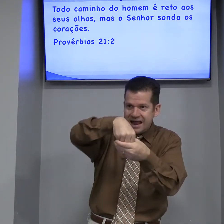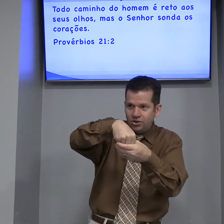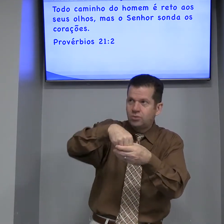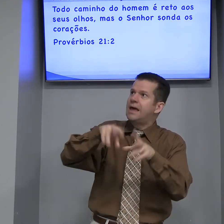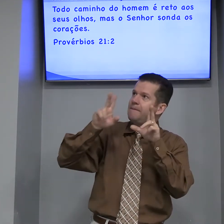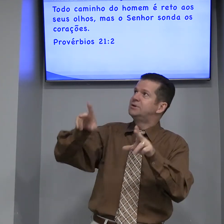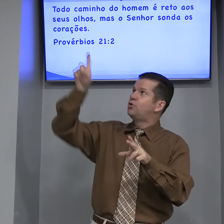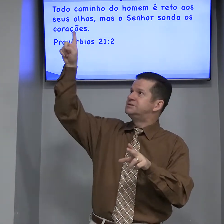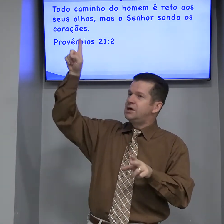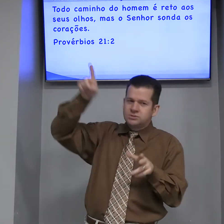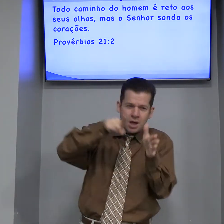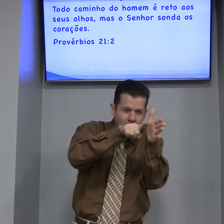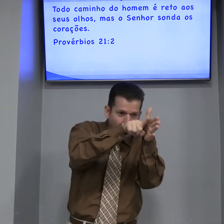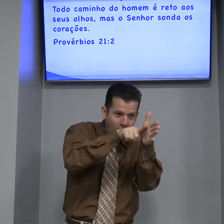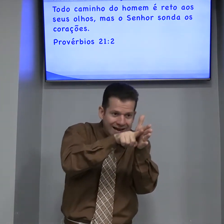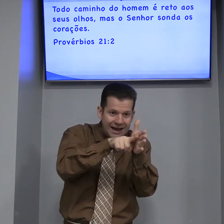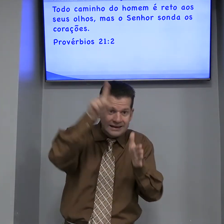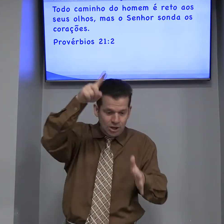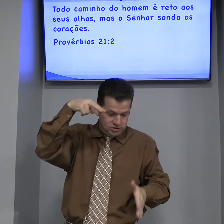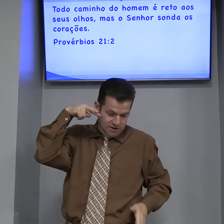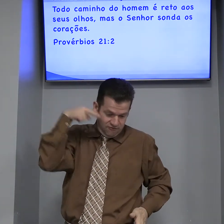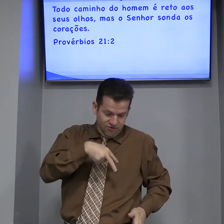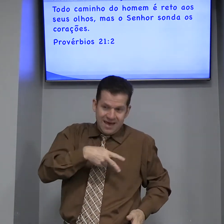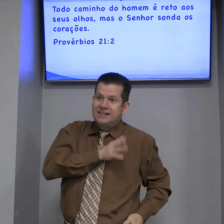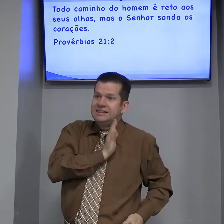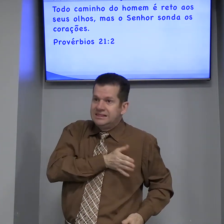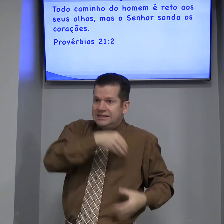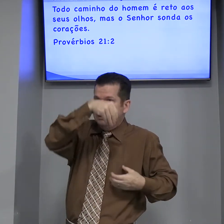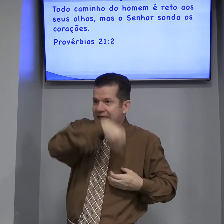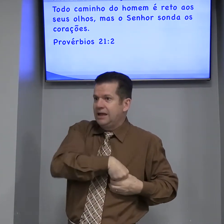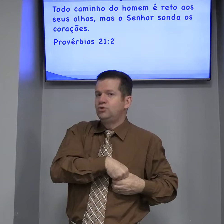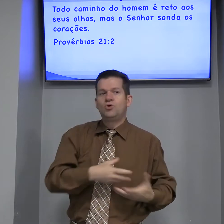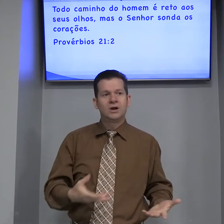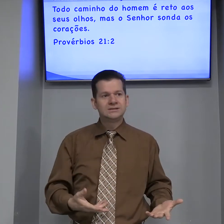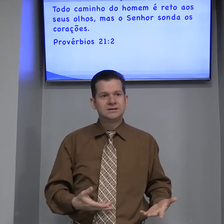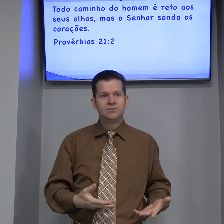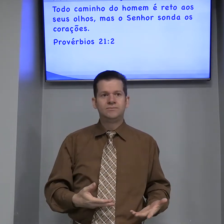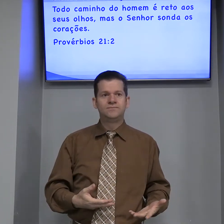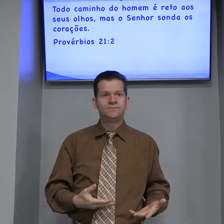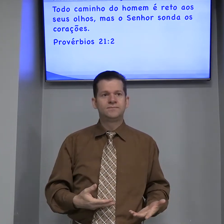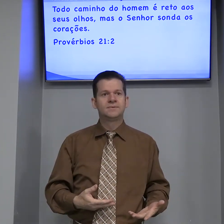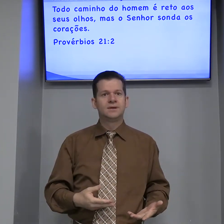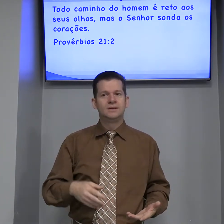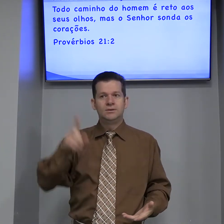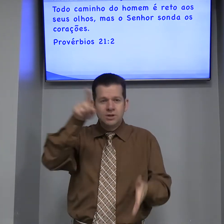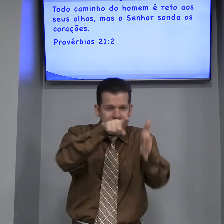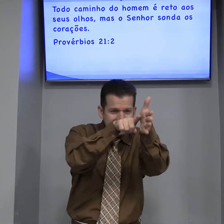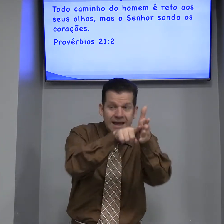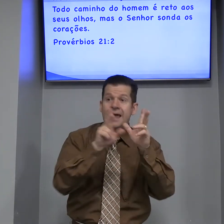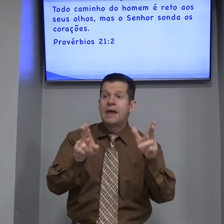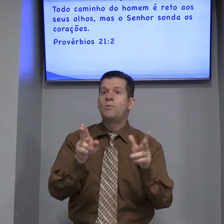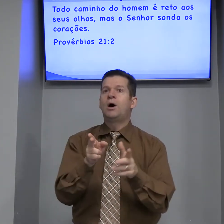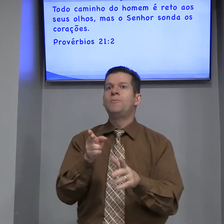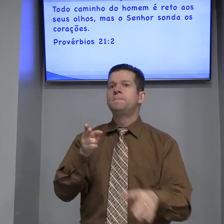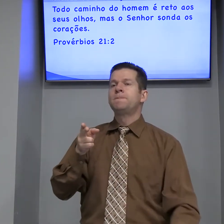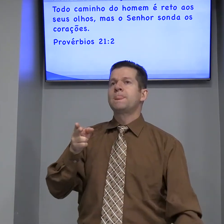dentro. Mesma coisa, Deus, olha lá, Deus vê dentro do coração. Então Deus está, é igual